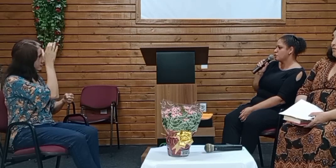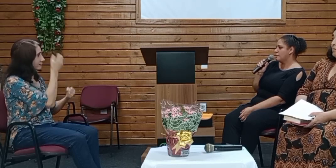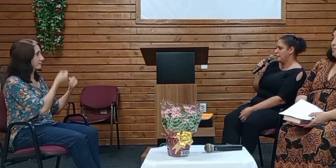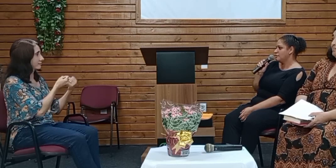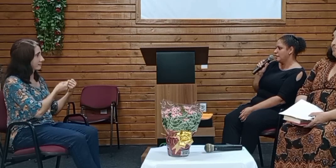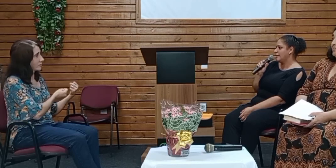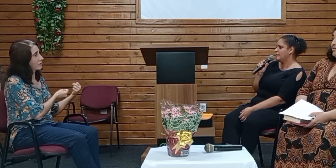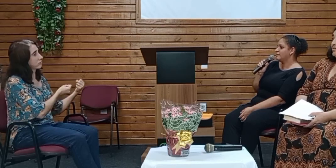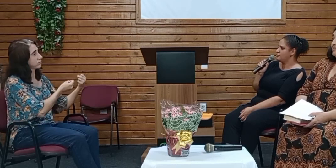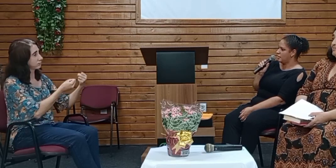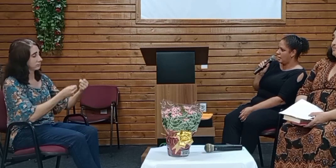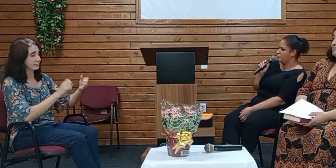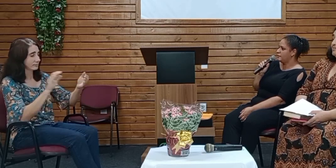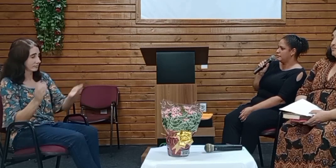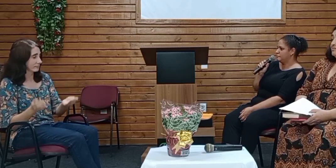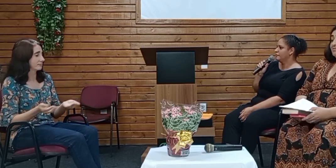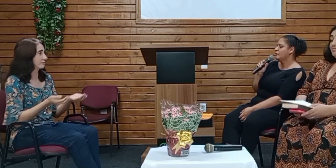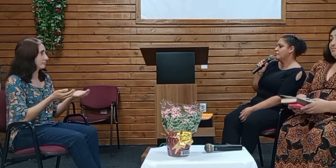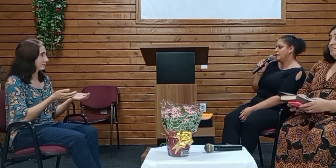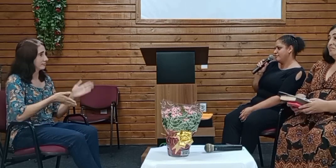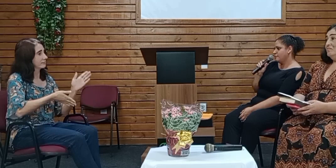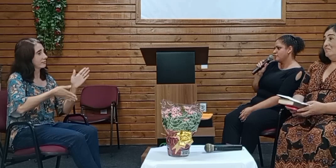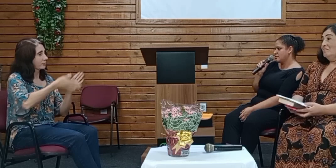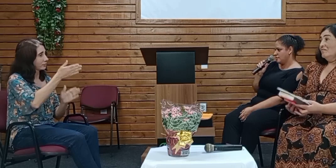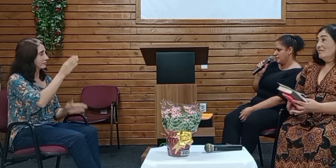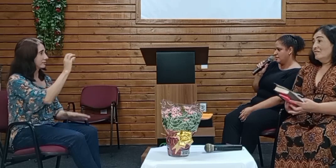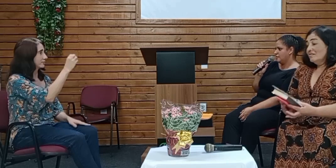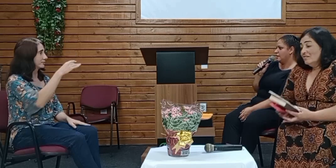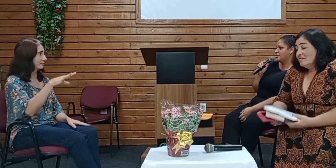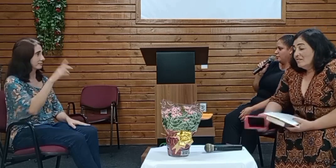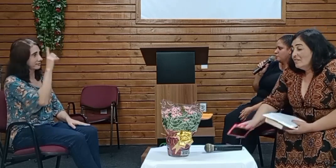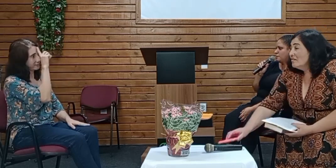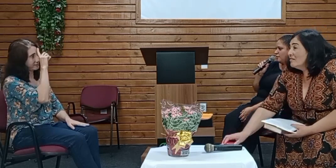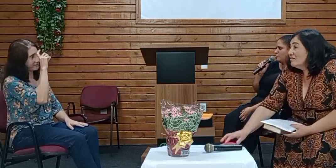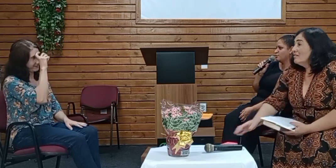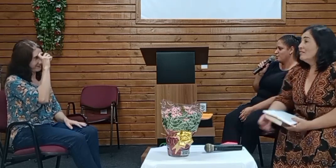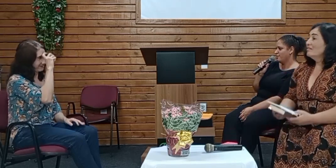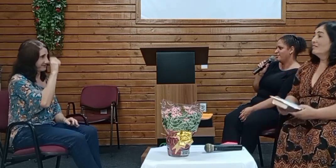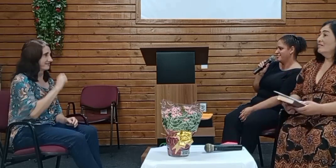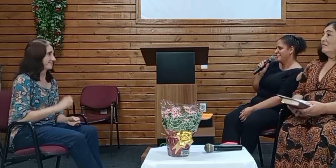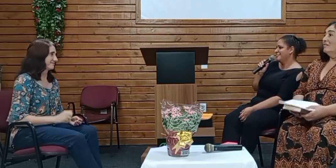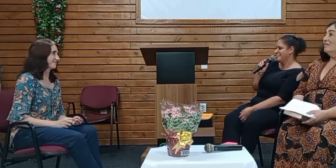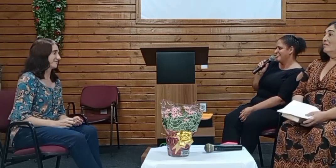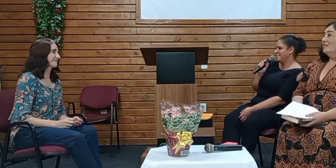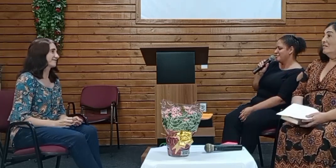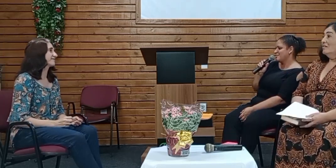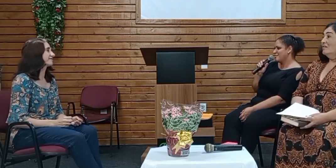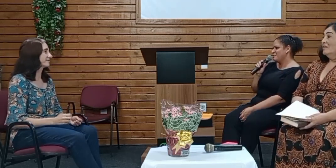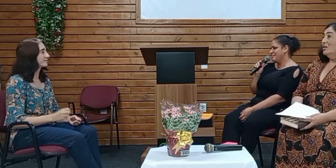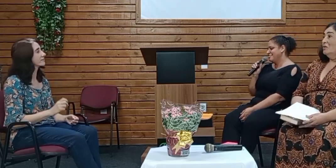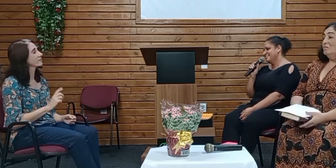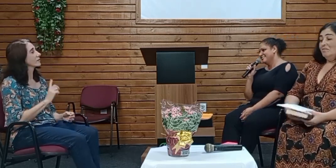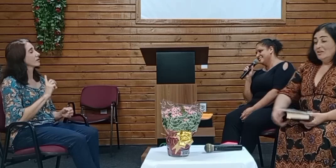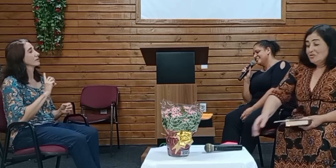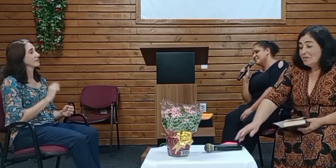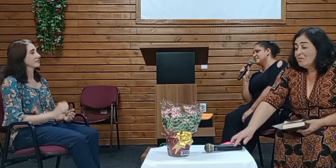vamos chamar alguém lá, né, de carro para levar vocês até o hospital em Osório. Foi uma história